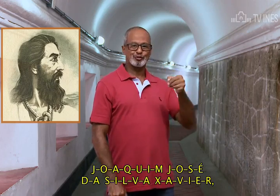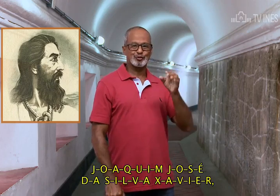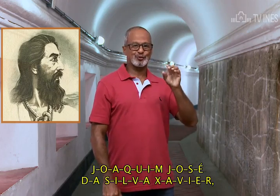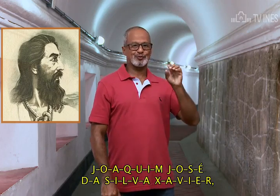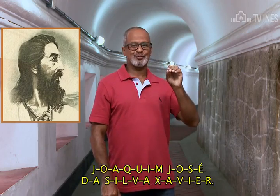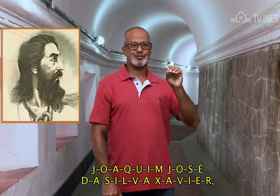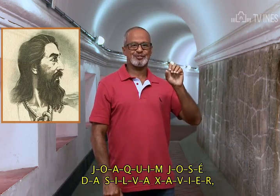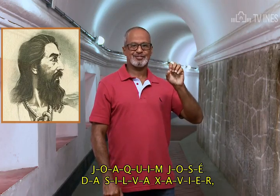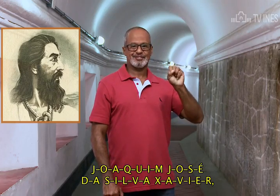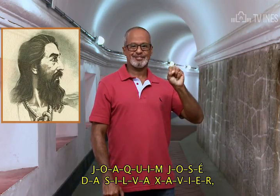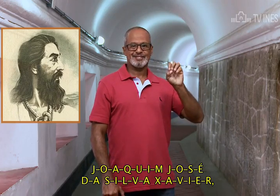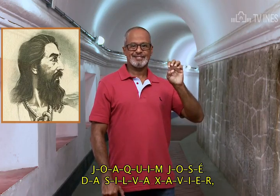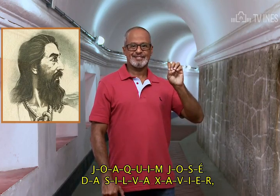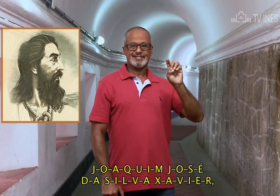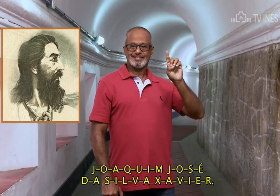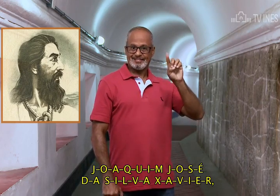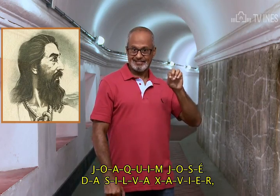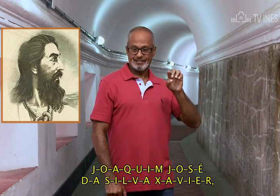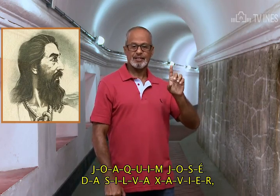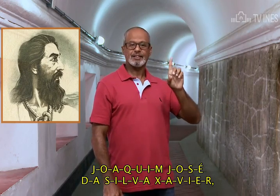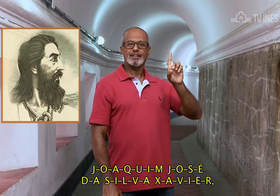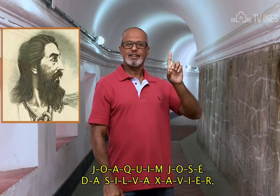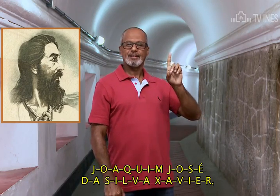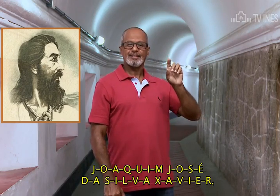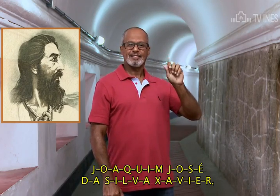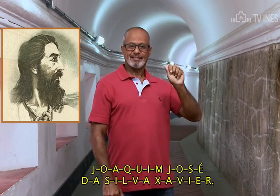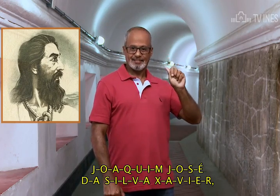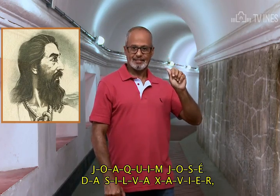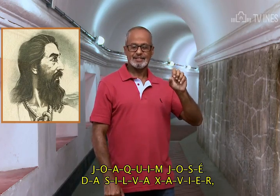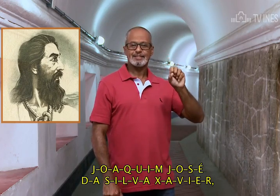Joaquim José da Silva Xavier.